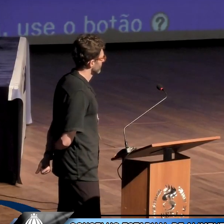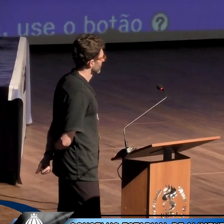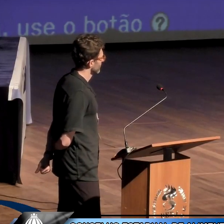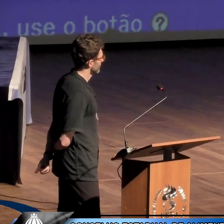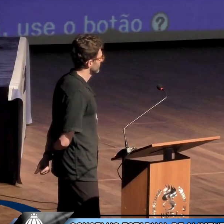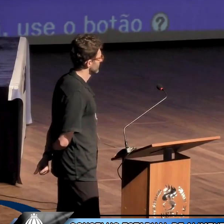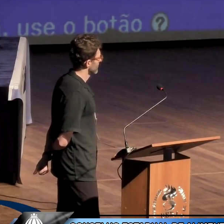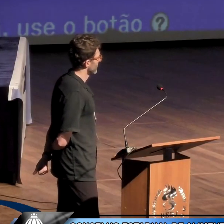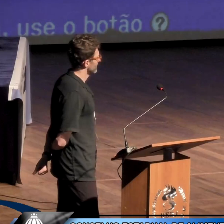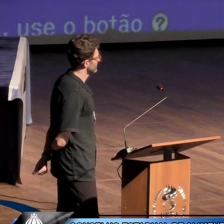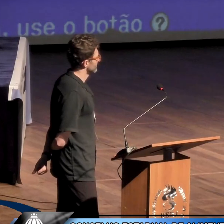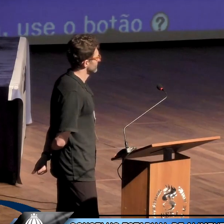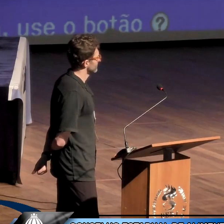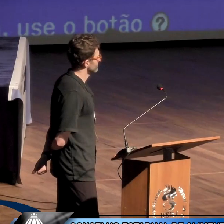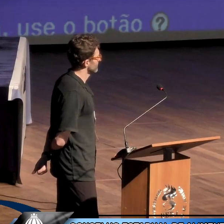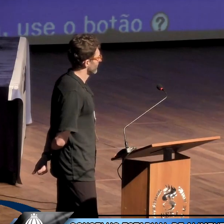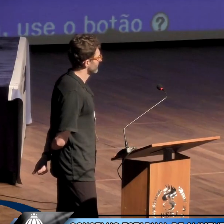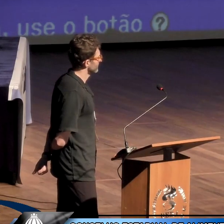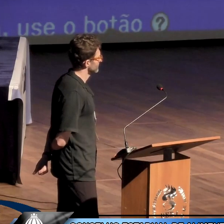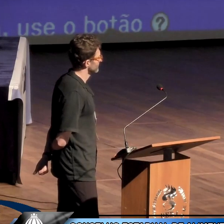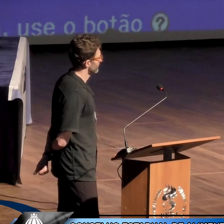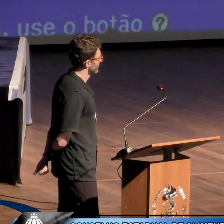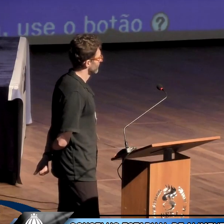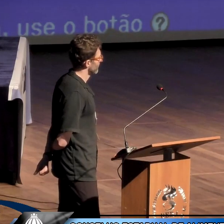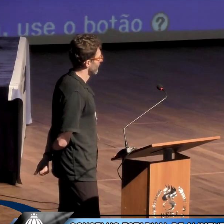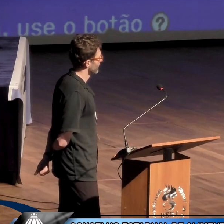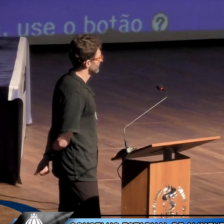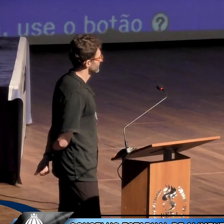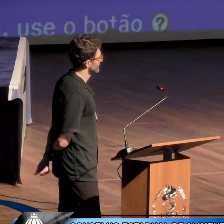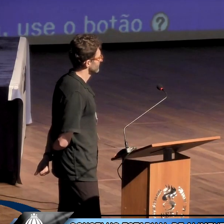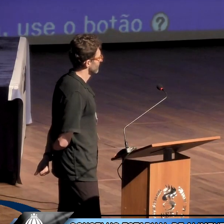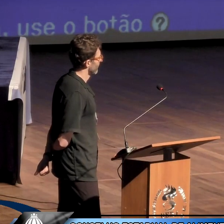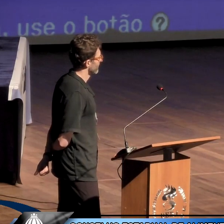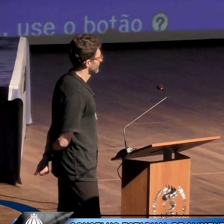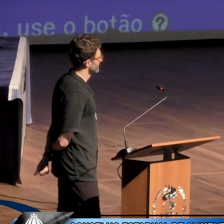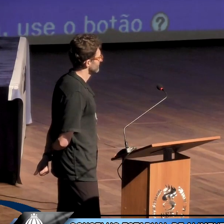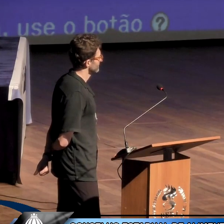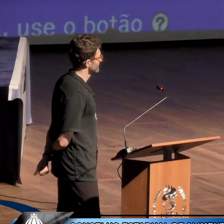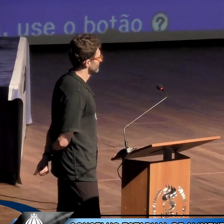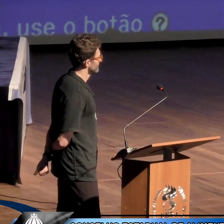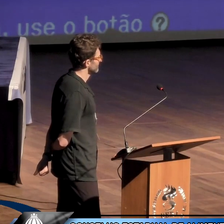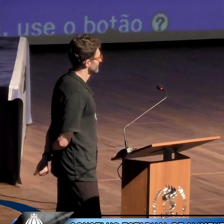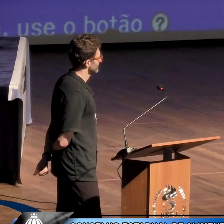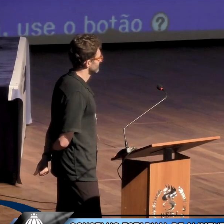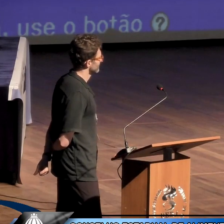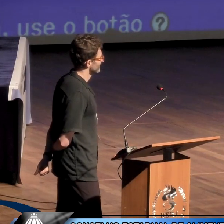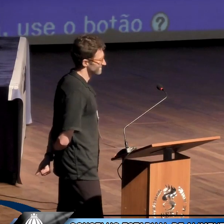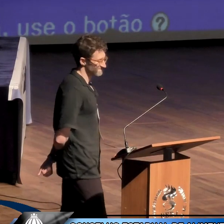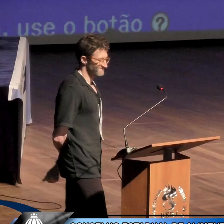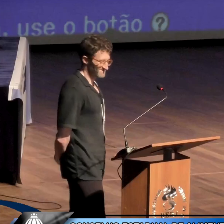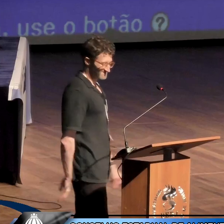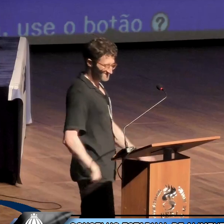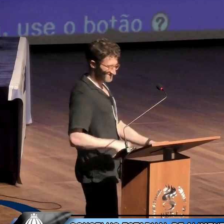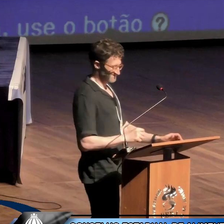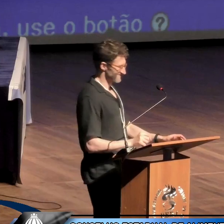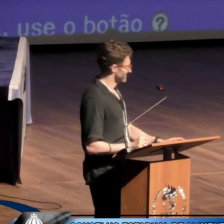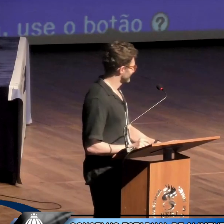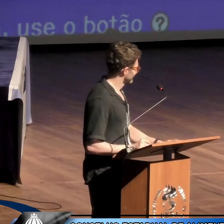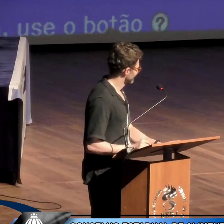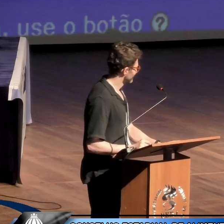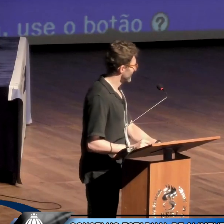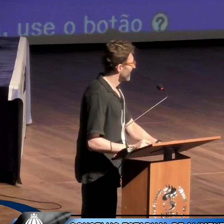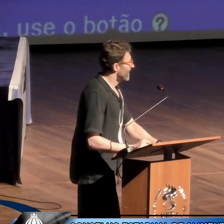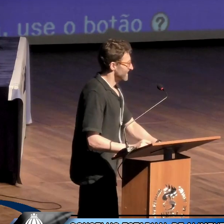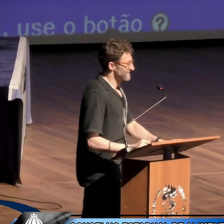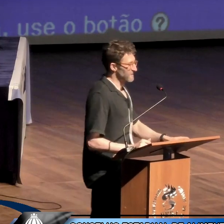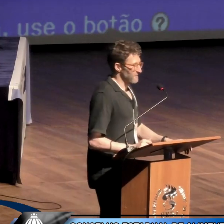ultraprocessados segundo o médico nutricionista como fazer se é proibida a compra com qual verba compraria os alimentos pode ser quando